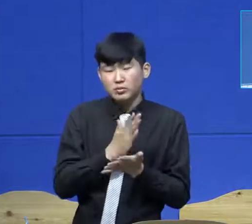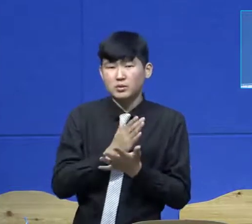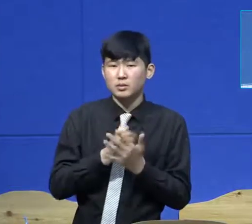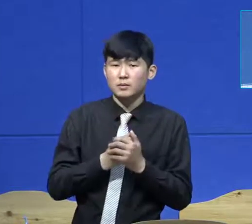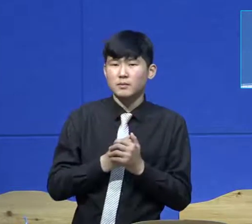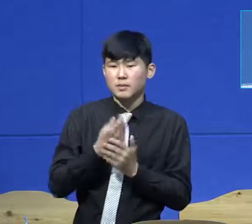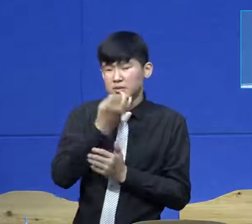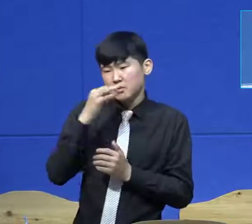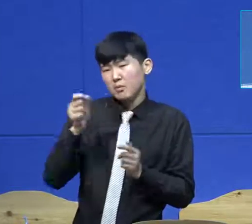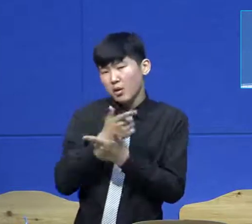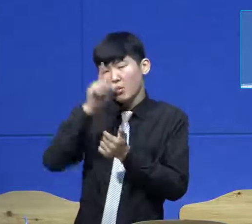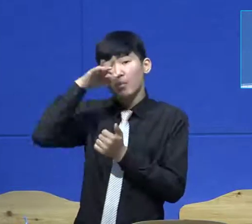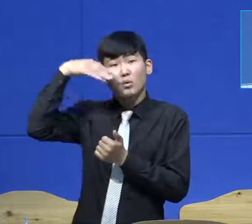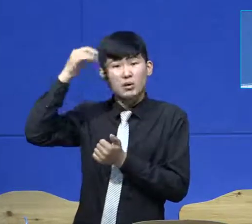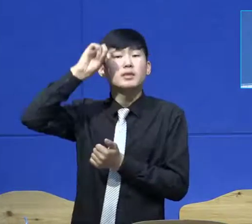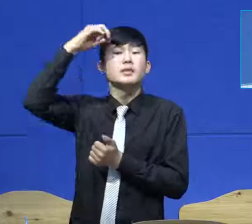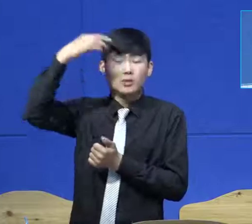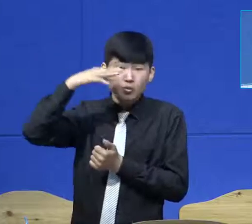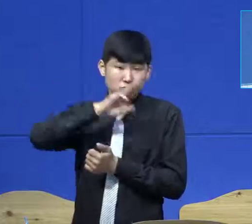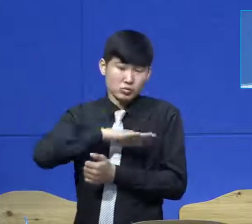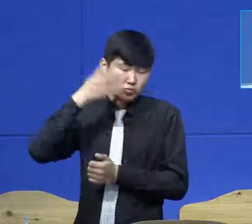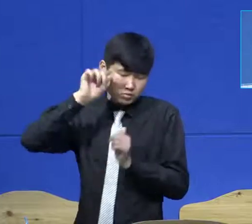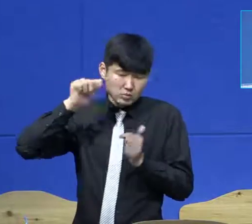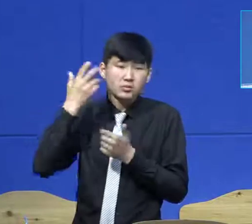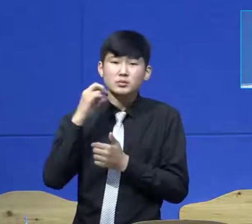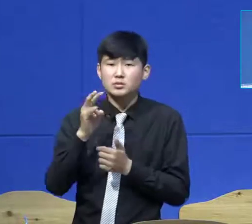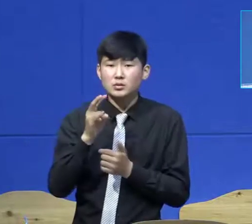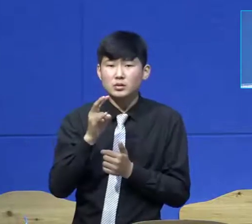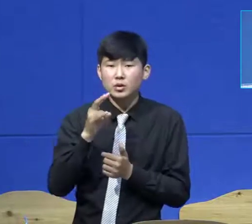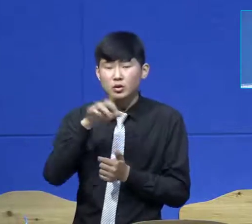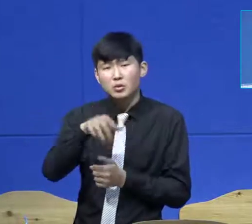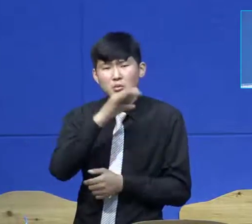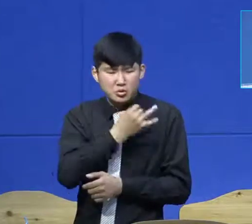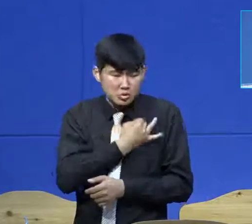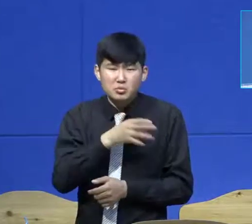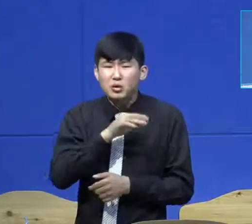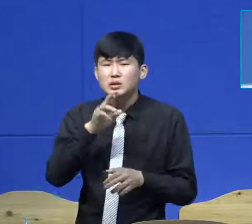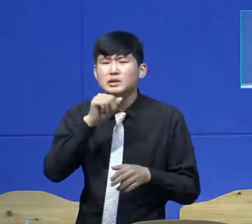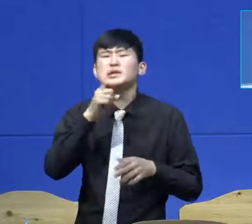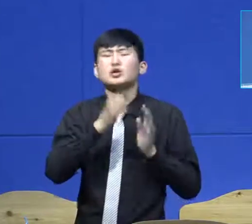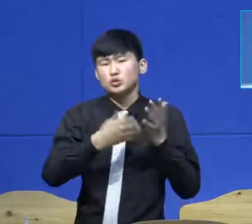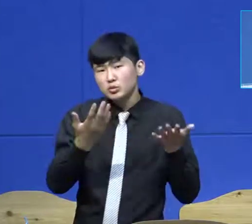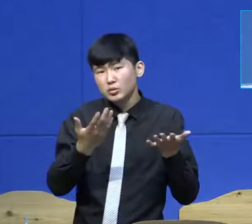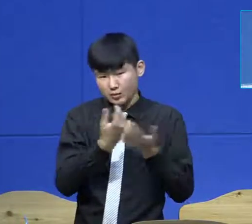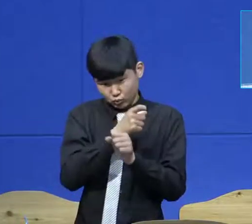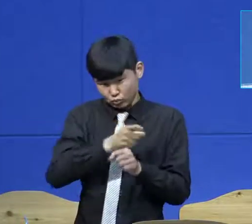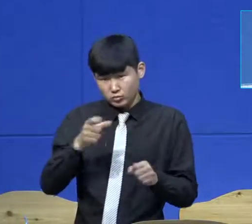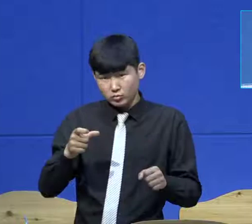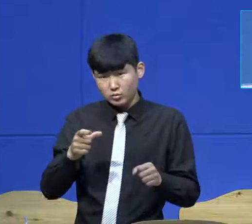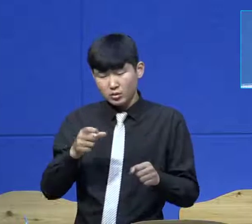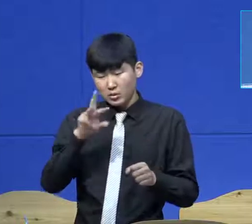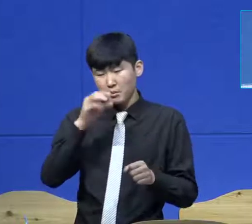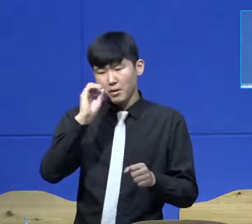Ийм агуу бурхны нэгүсээс дэ татгалцсан. Одоо итгэдэг бид нар тэгвэл яах хэвээ? Аврагдсан хүмүүс. Марк